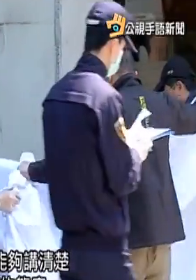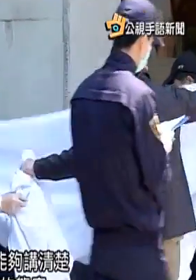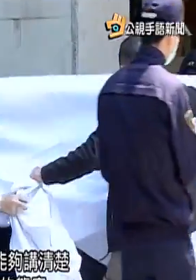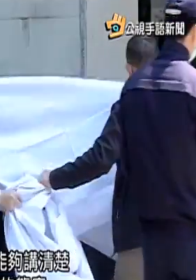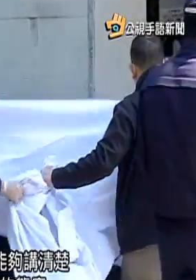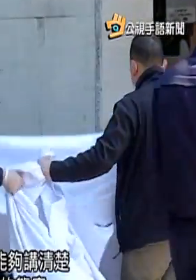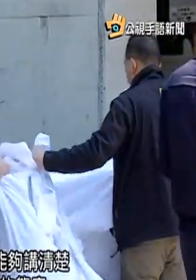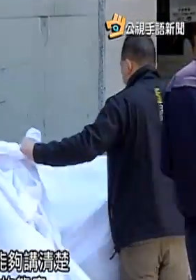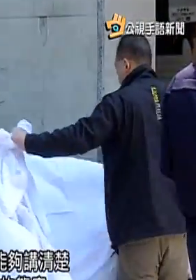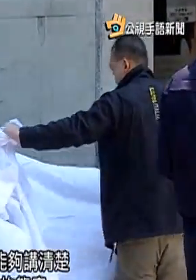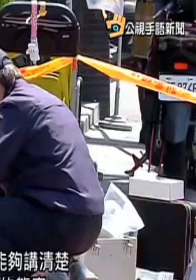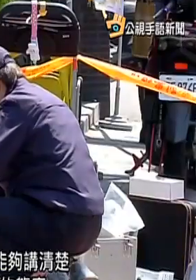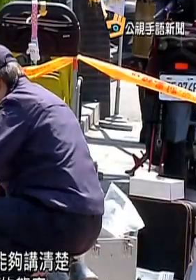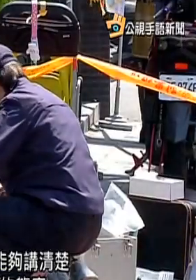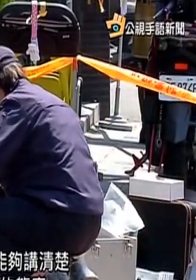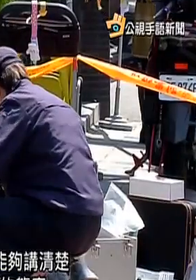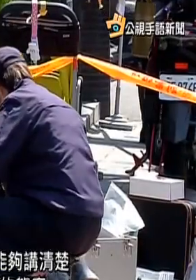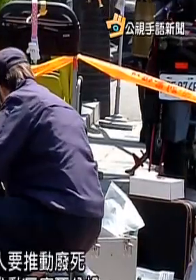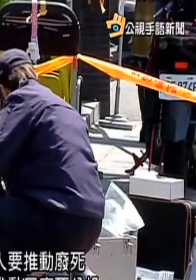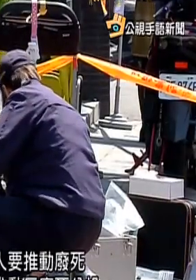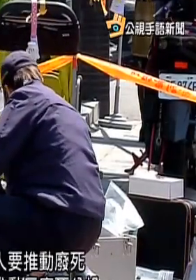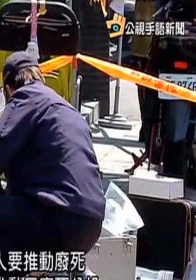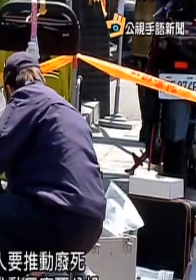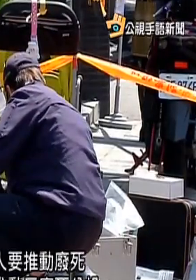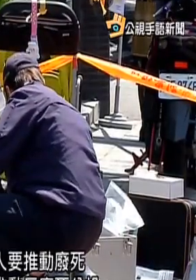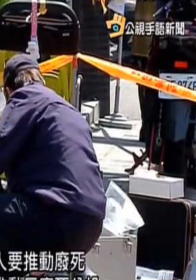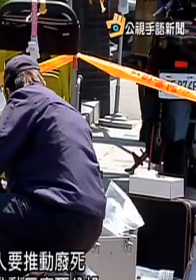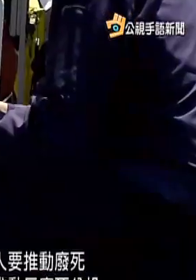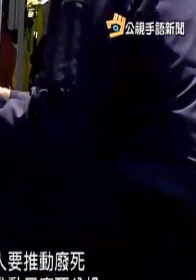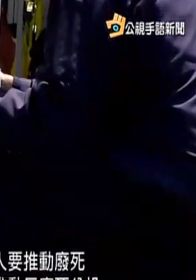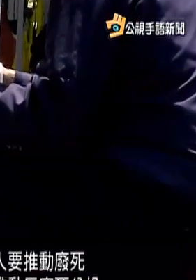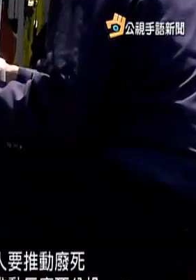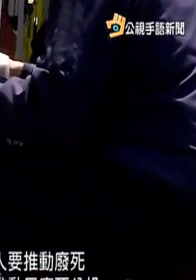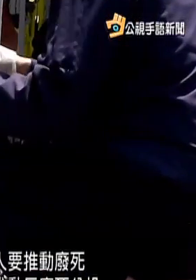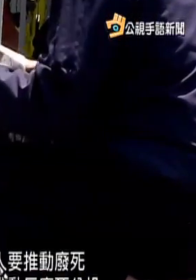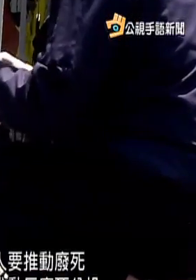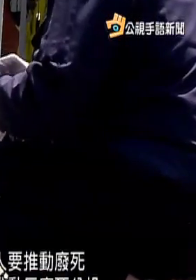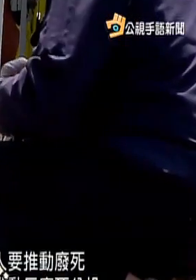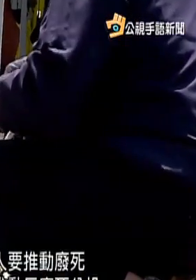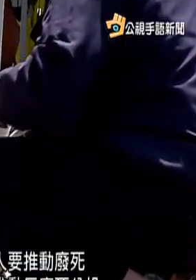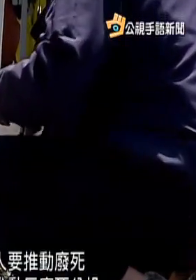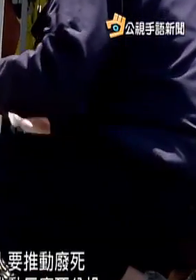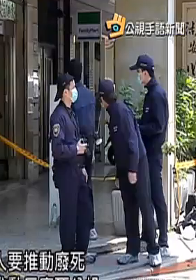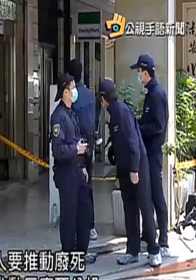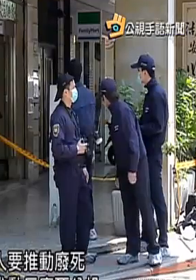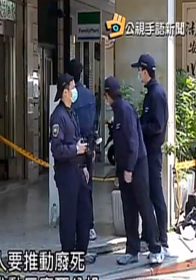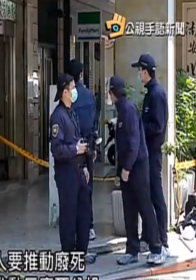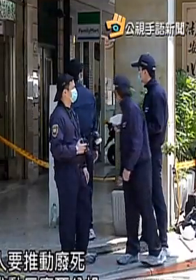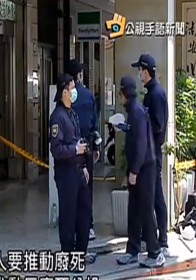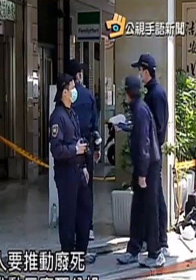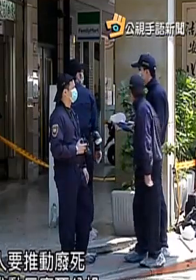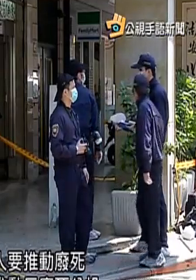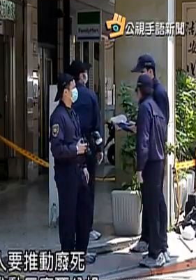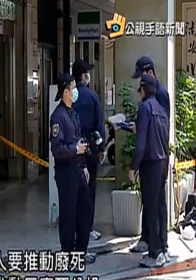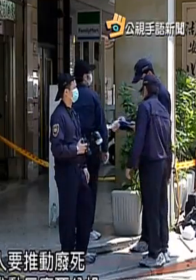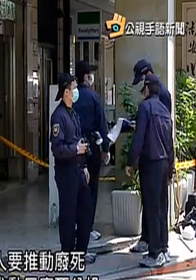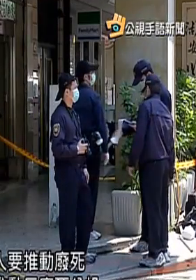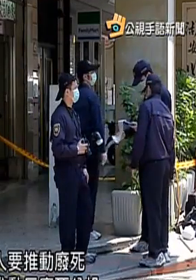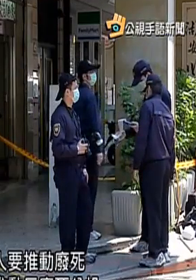楚他对废死的态度。如果国家领导人要推动废死，国民党团不排除推动反废死公投。